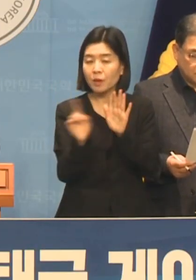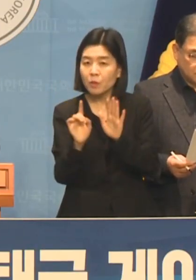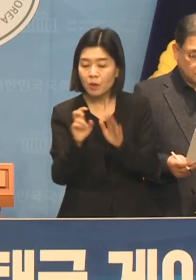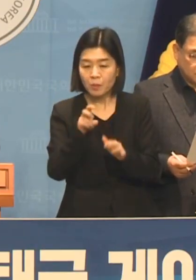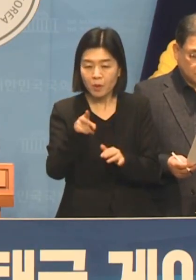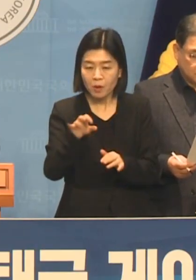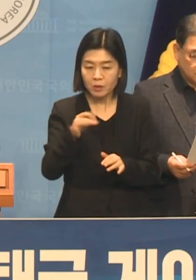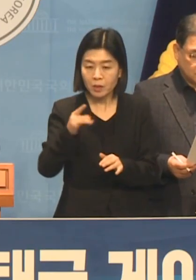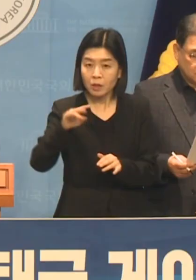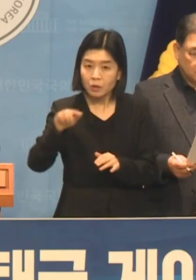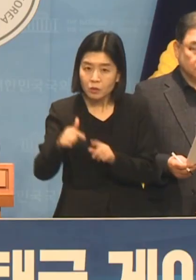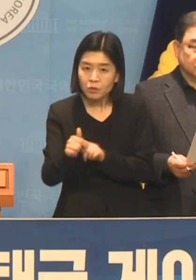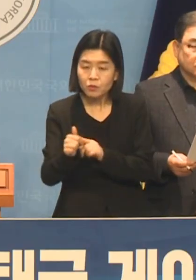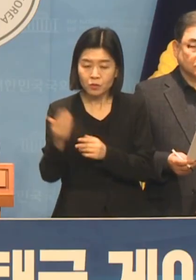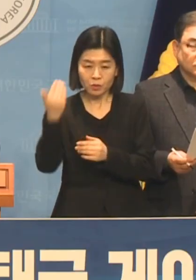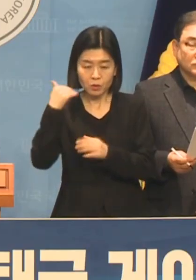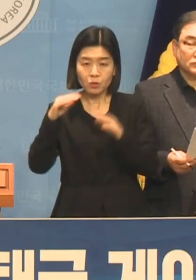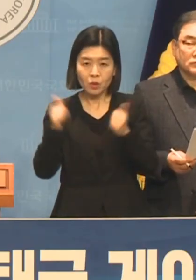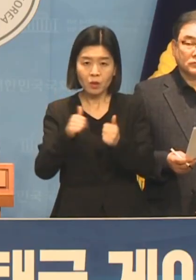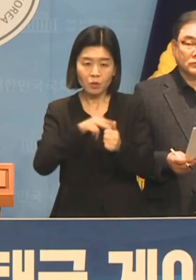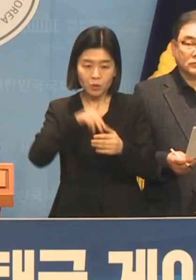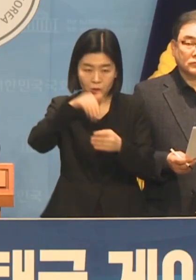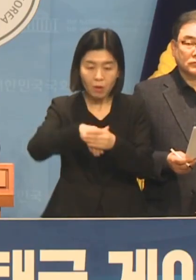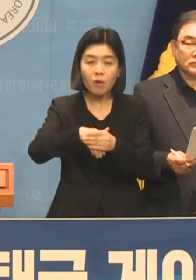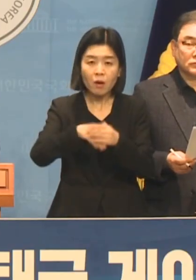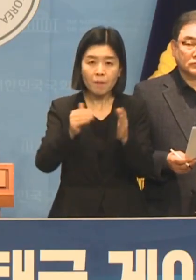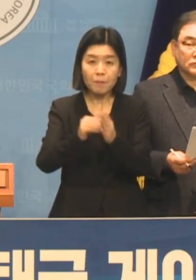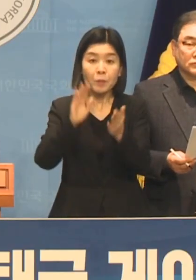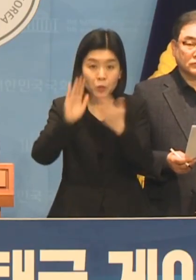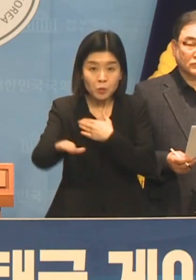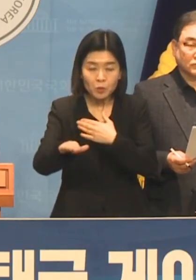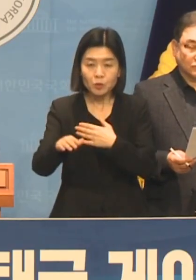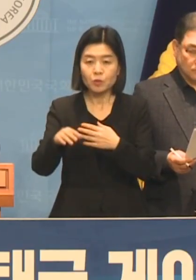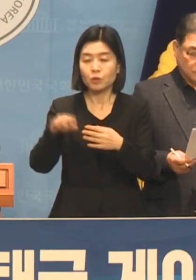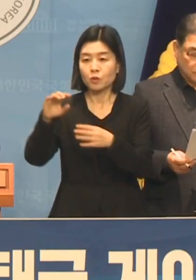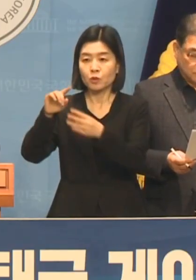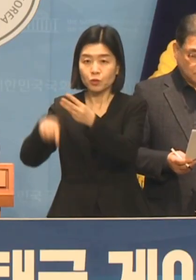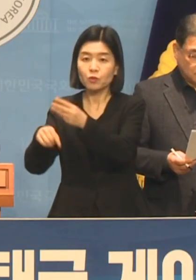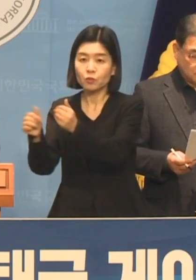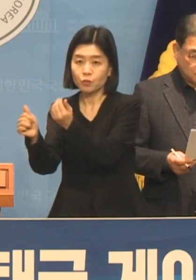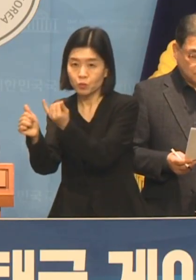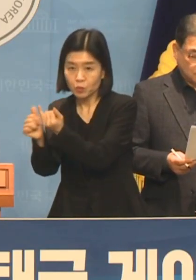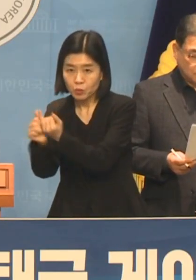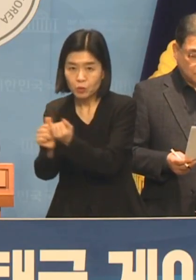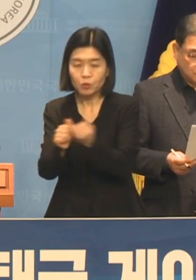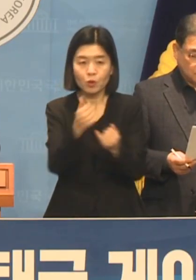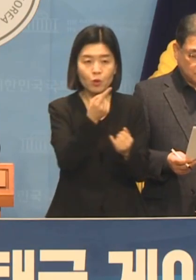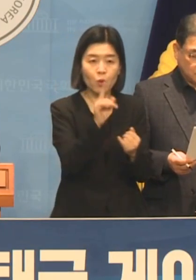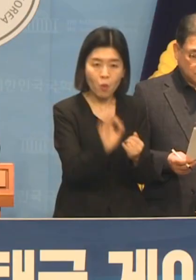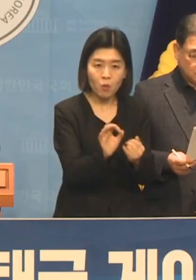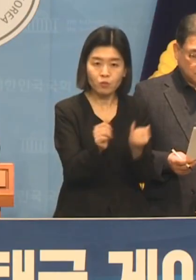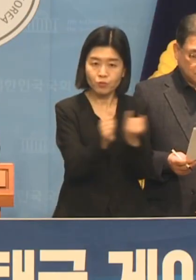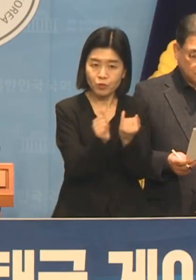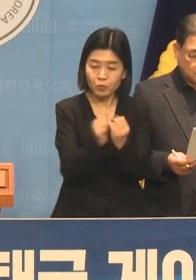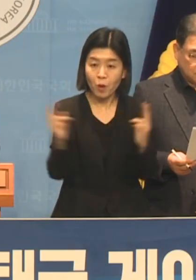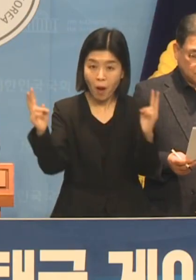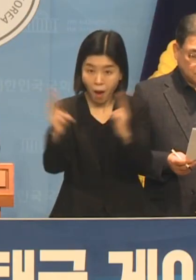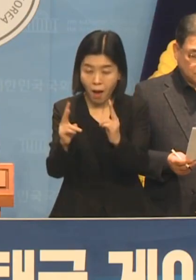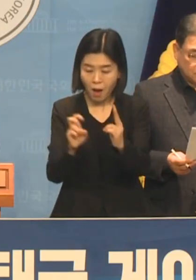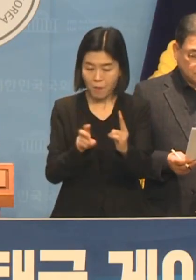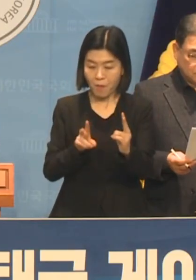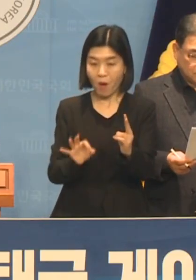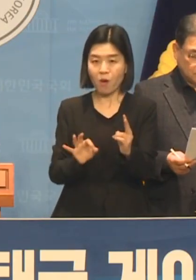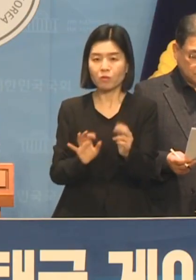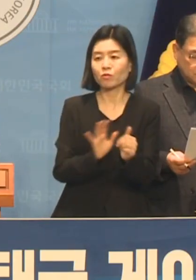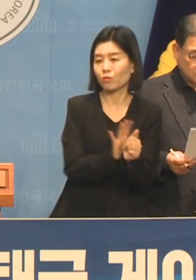명태균은 지난해 총선 직후 윤석열, 김건희 부부와 홍 시장 부부의 해동을 직접 성사시킨